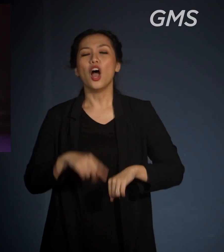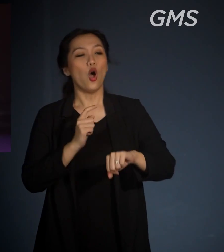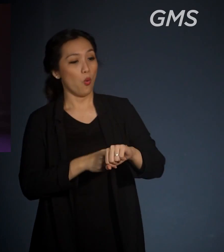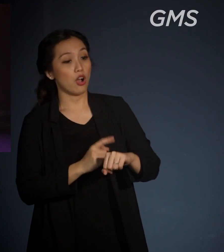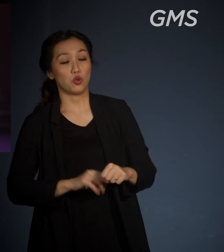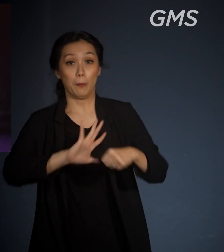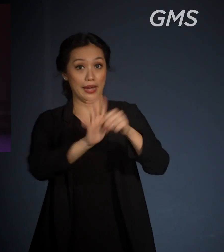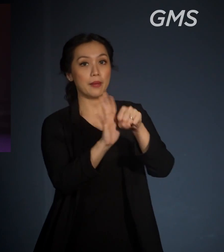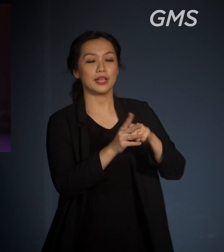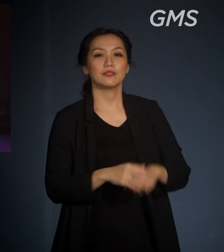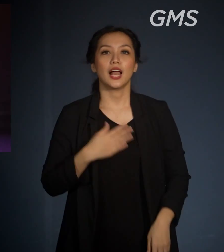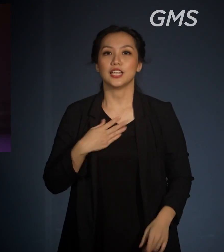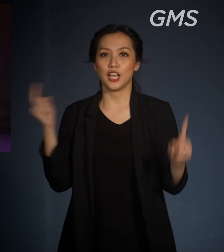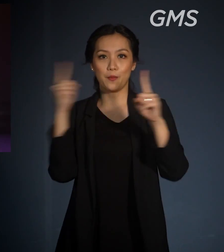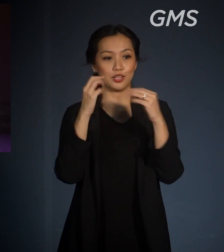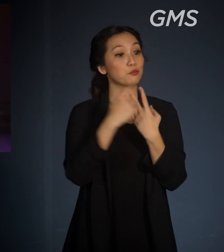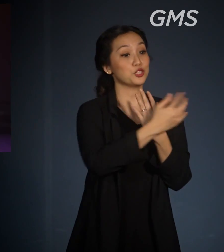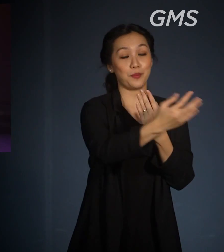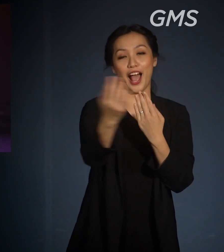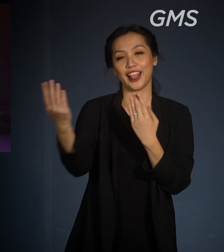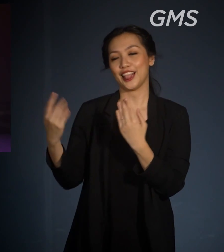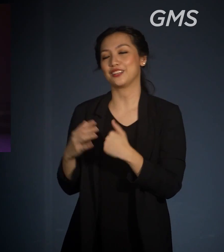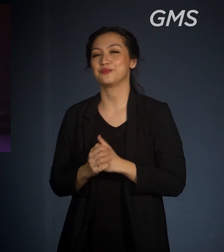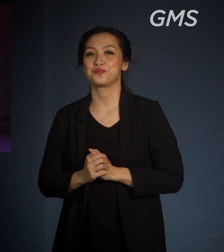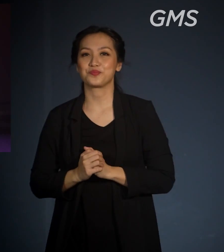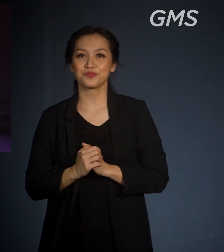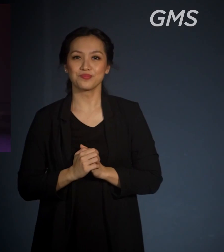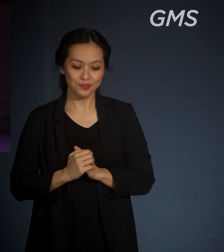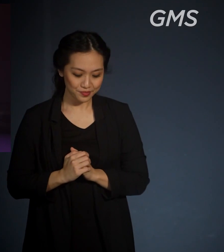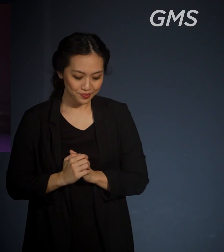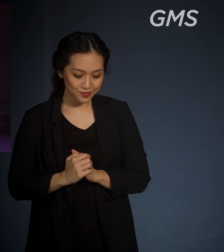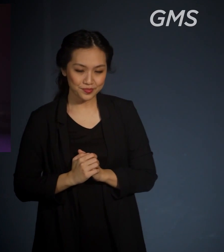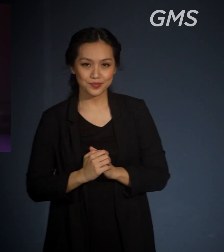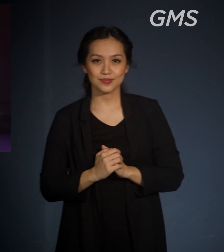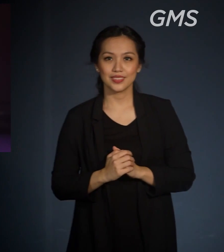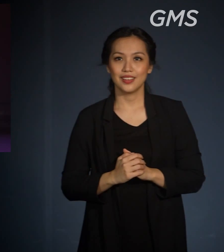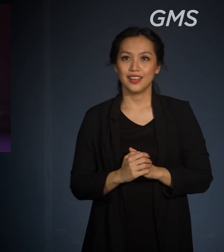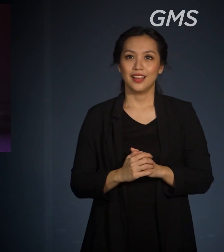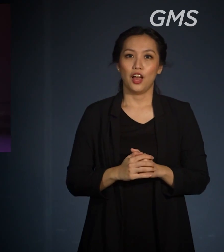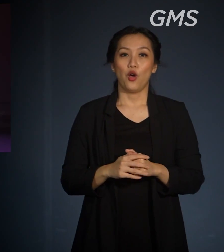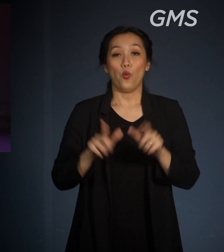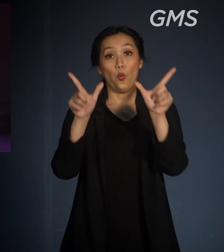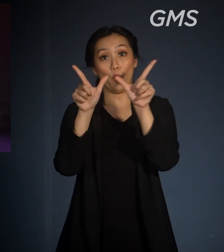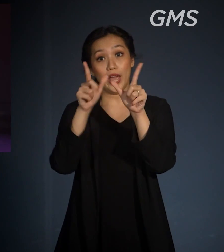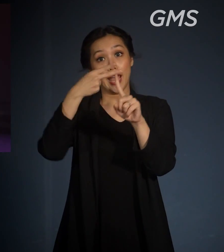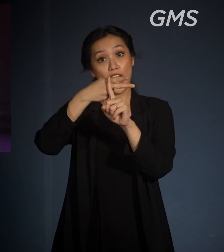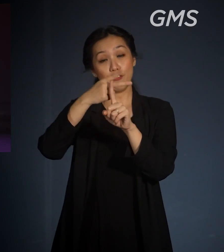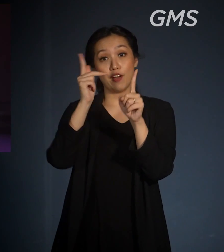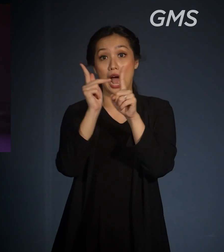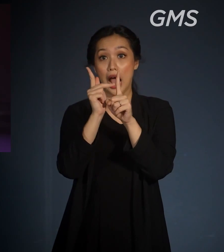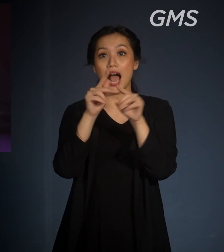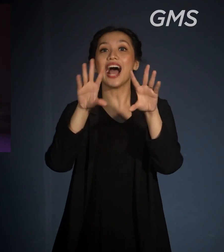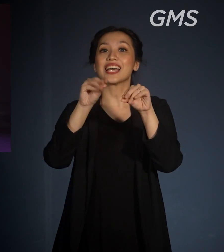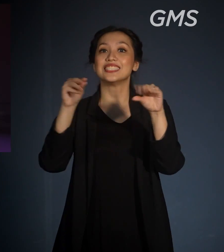beberapa jemaat, saudara. Ketika pandemi terjadi, ketika mereka harus dipaksa kerja di rumah, saudara, justru dari